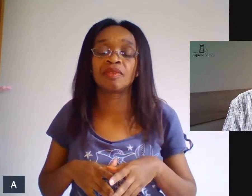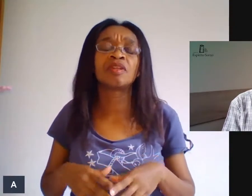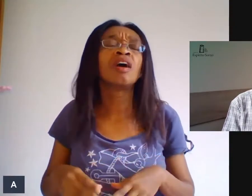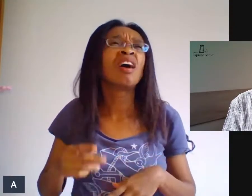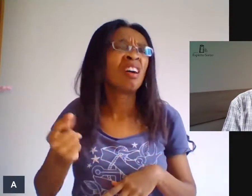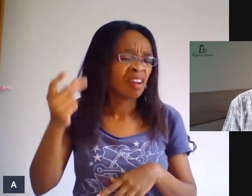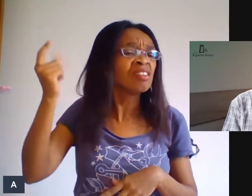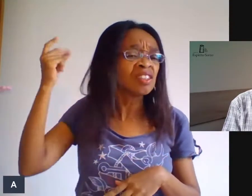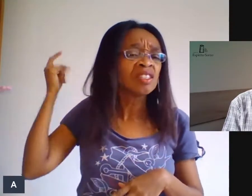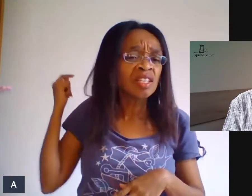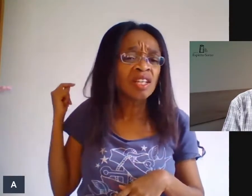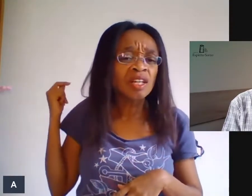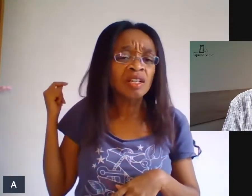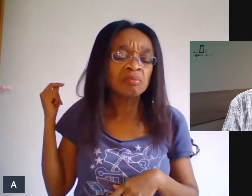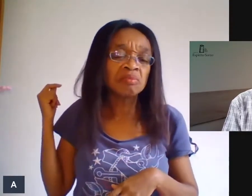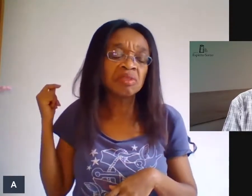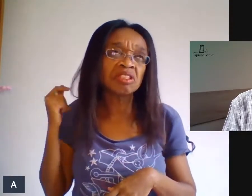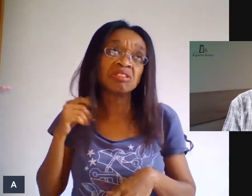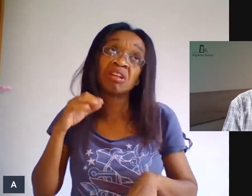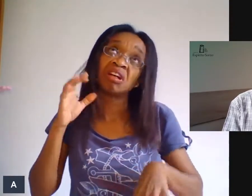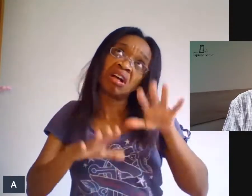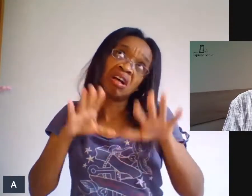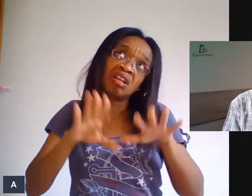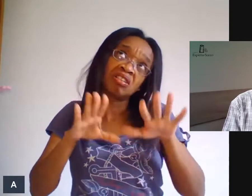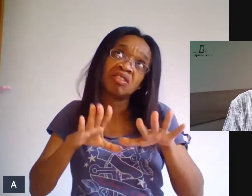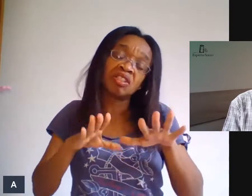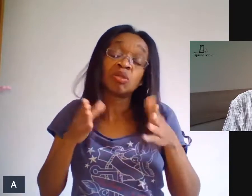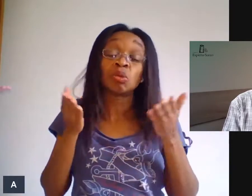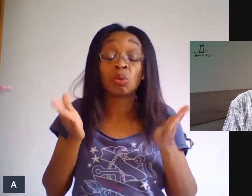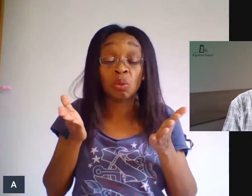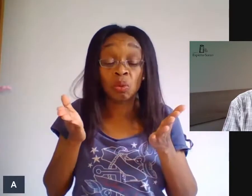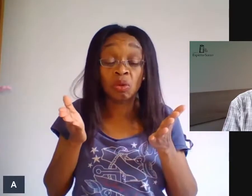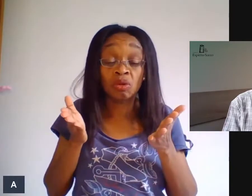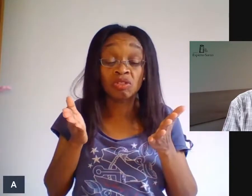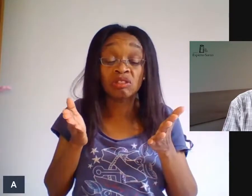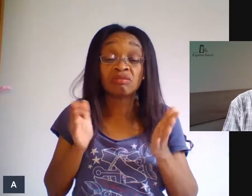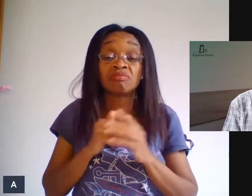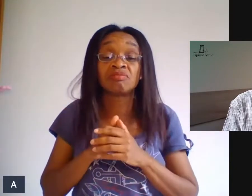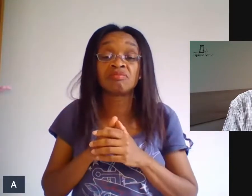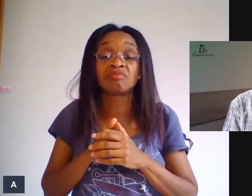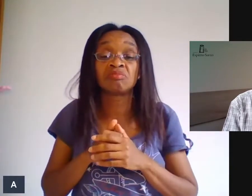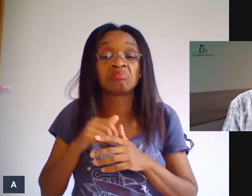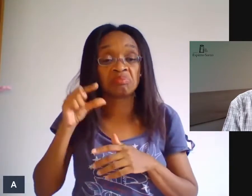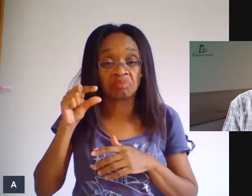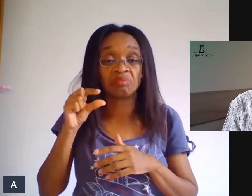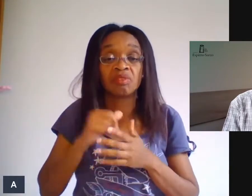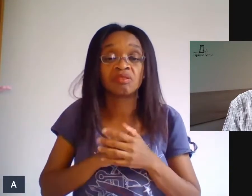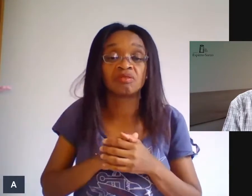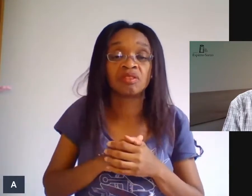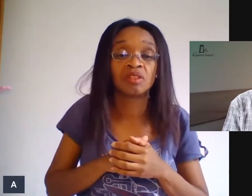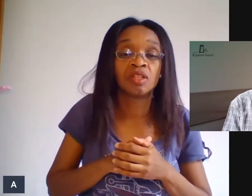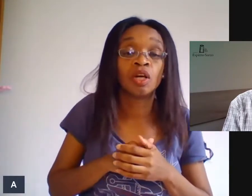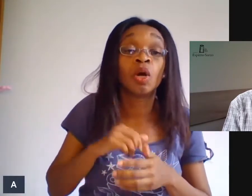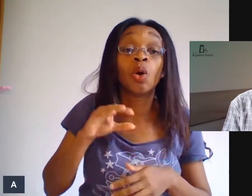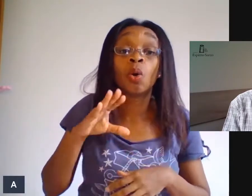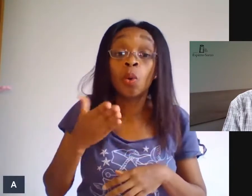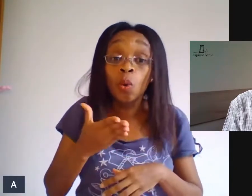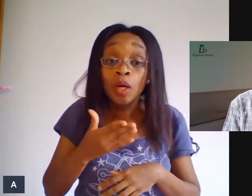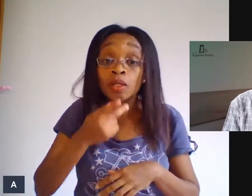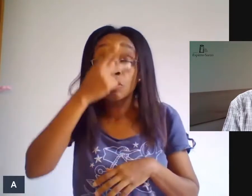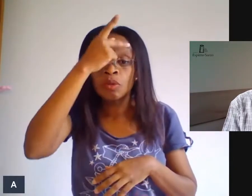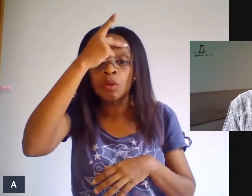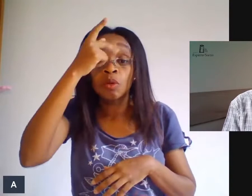Antigamente, talvez até hoje mesmo, mas em menor proporção, quando uma